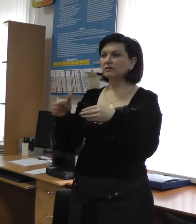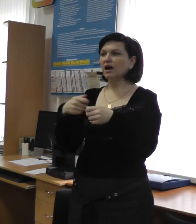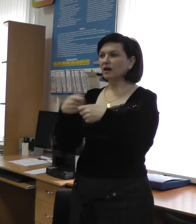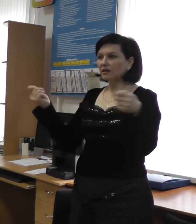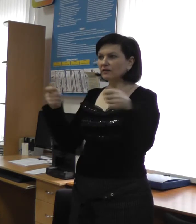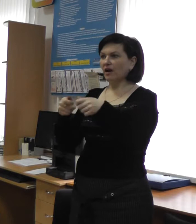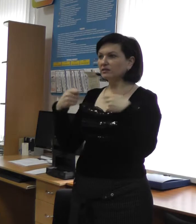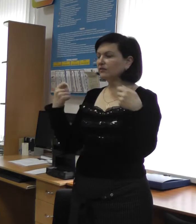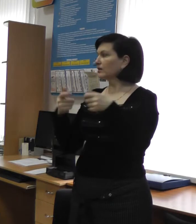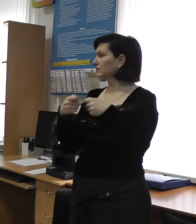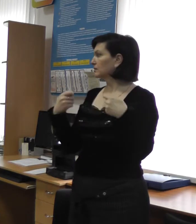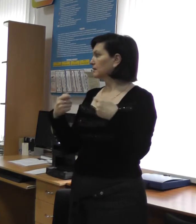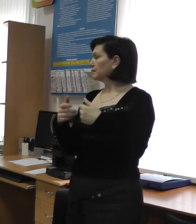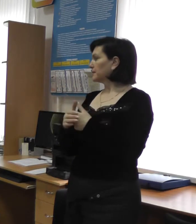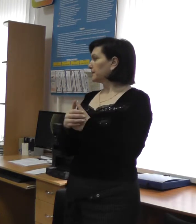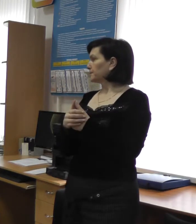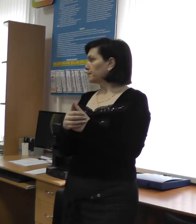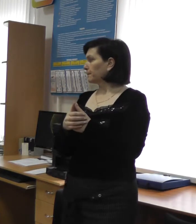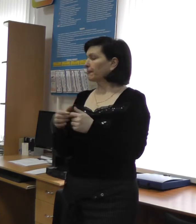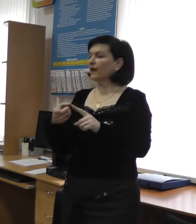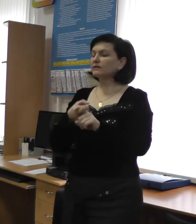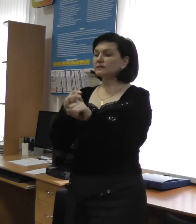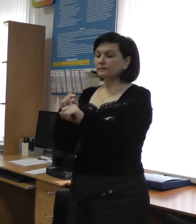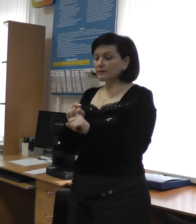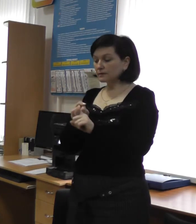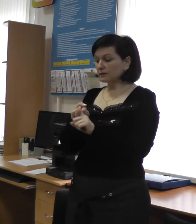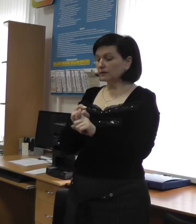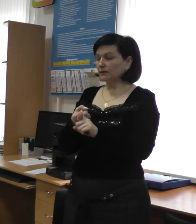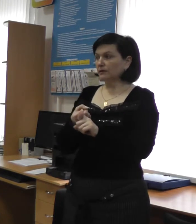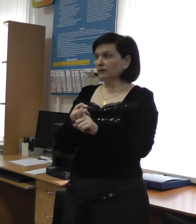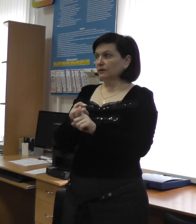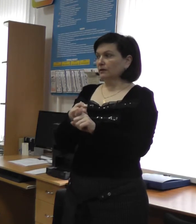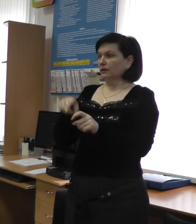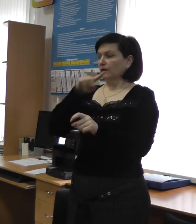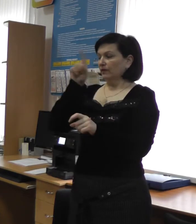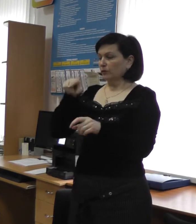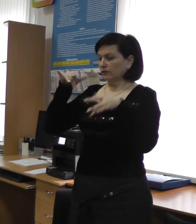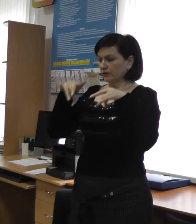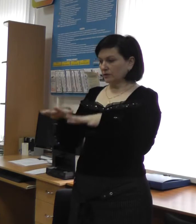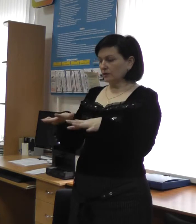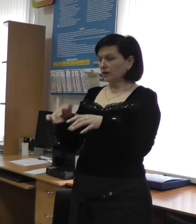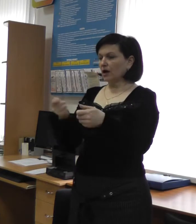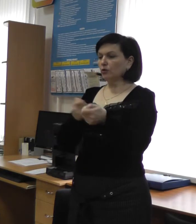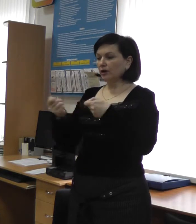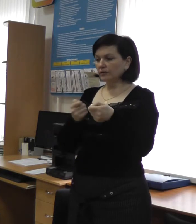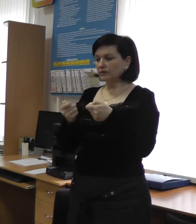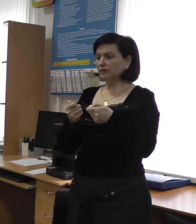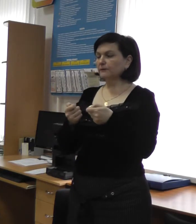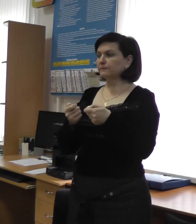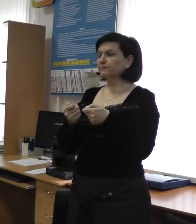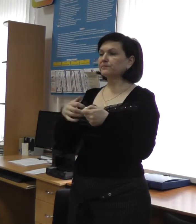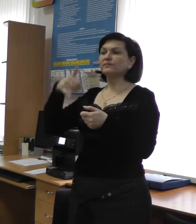Понимая необходимость развития современных средств связи для оперативности решения вопросов, губернатор приступает к